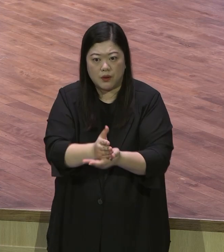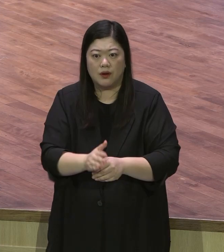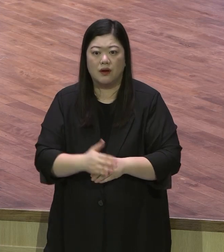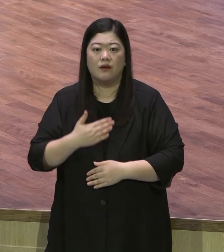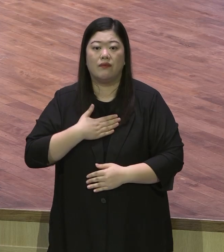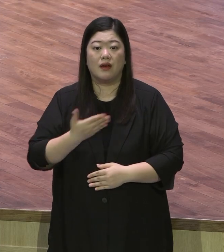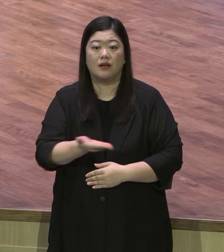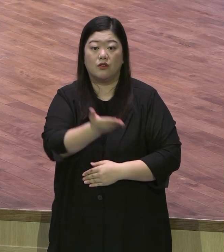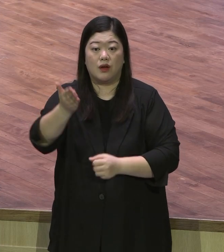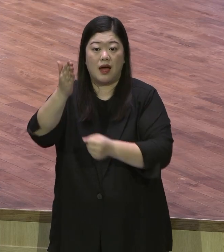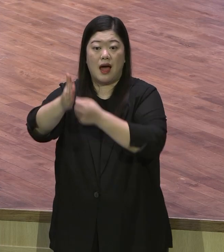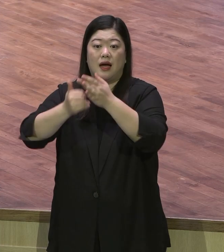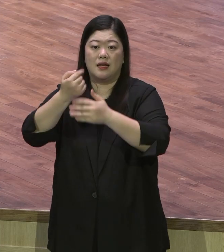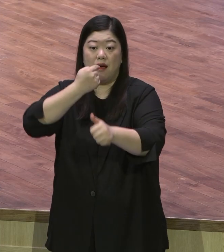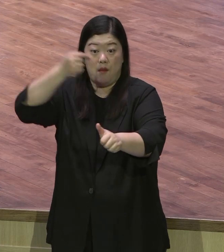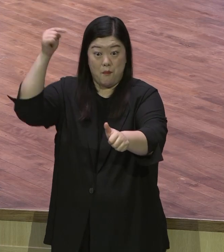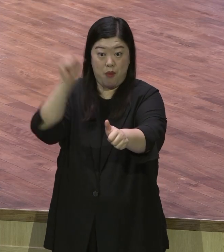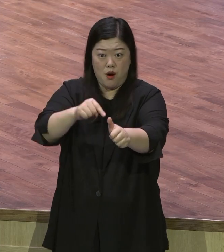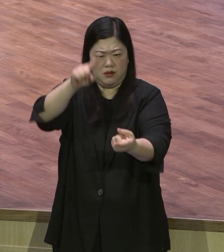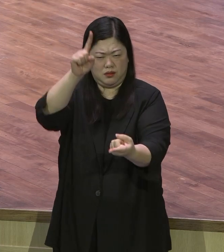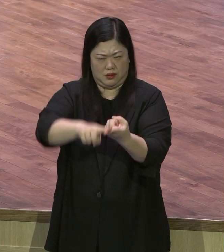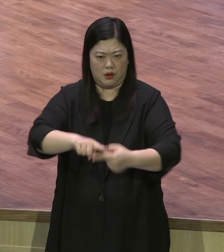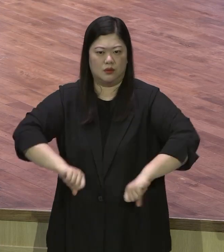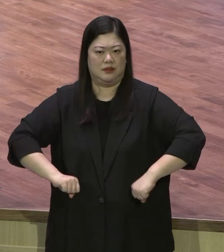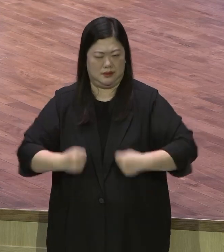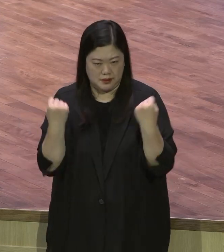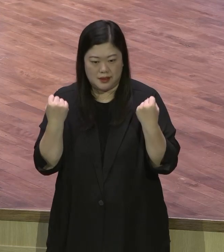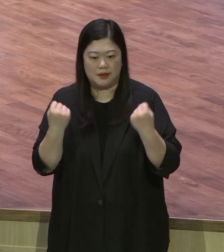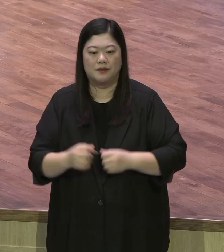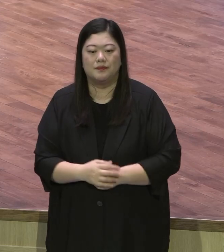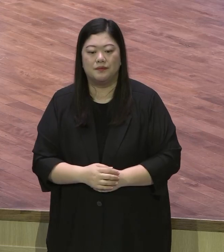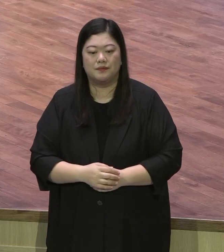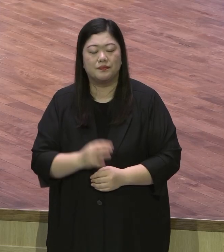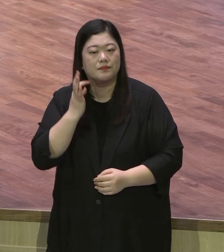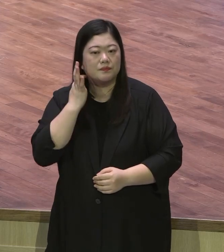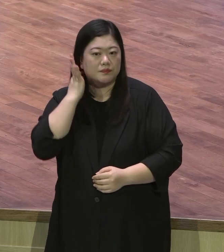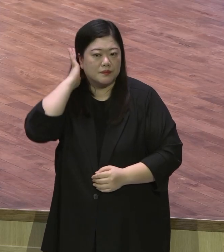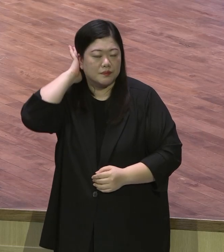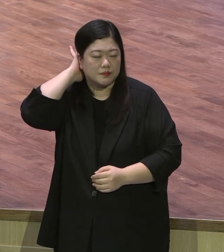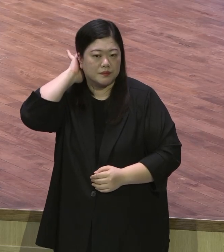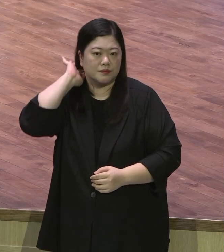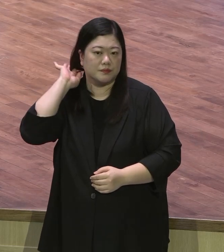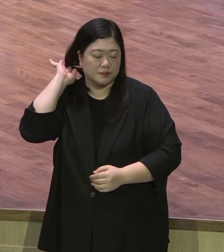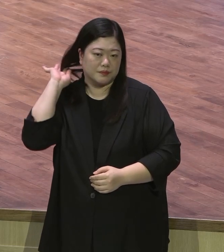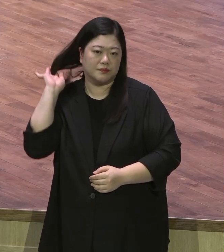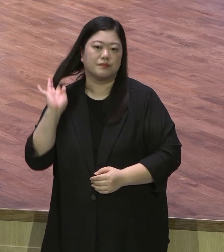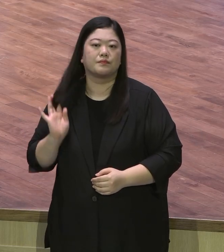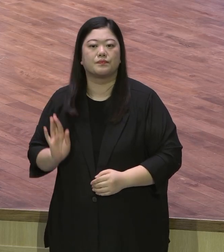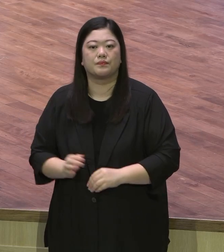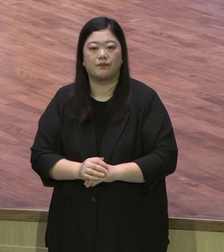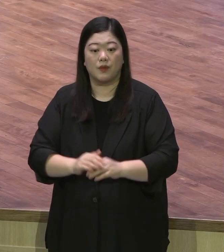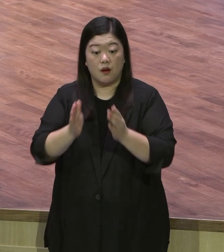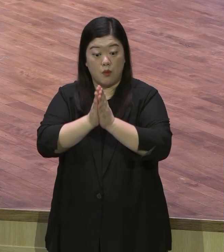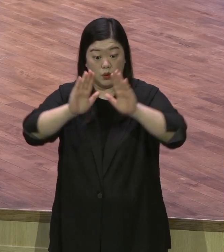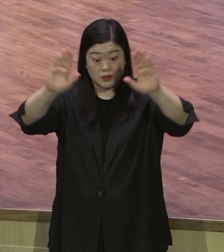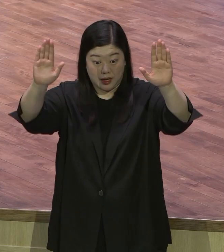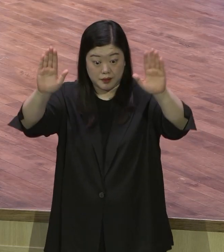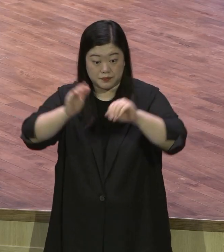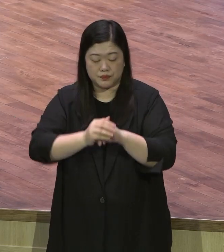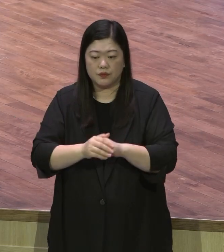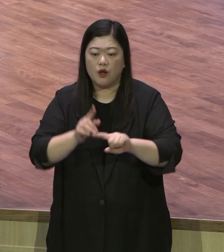너희 하나님 여호와의 명령을 지키라. 자, 모세는 언약 성취의 주역으로 쓰임받기 위해서 한